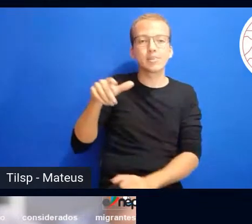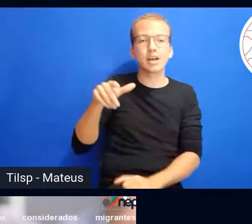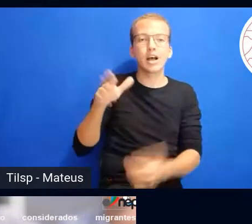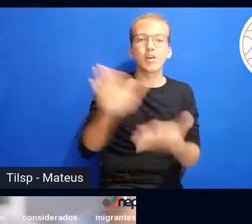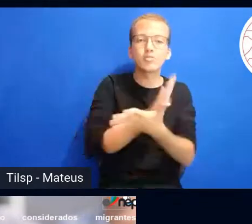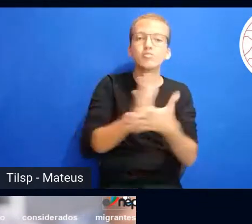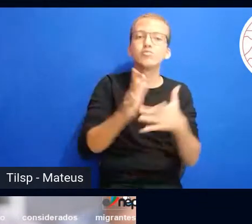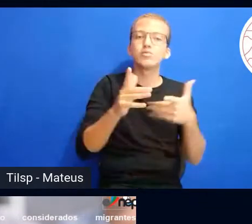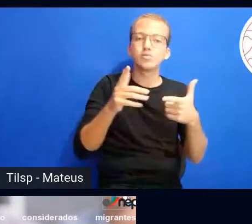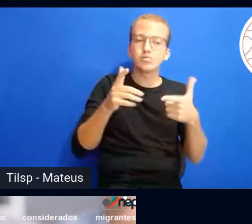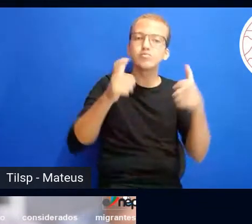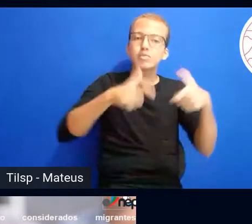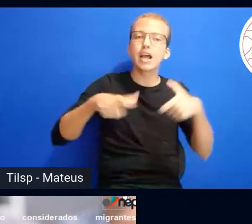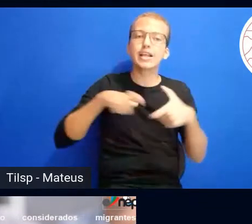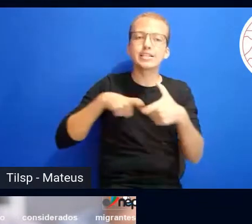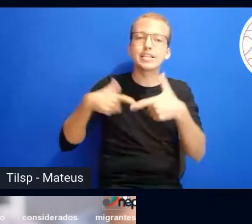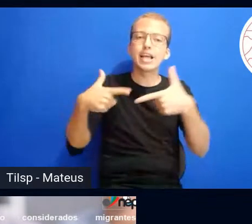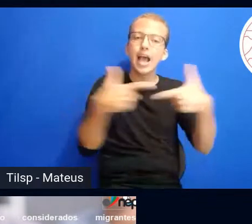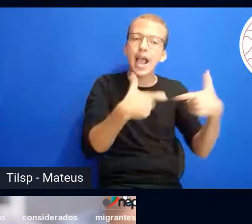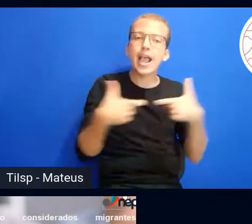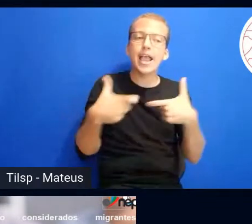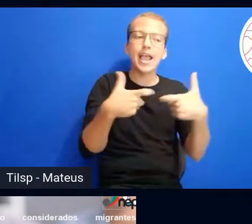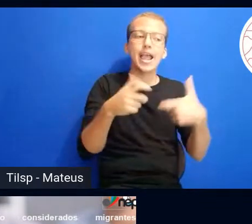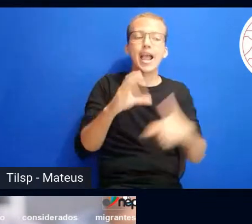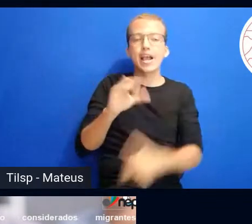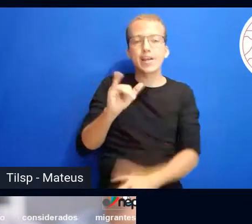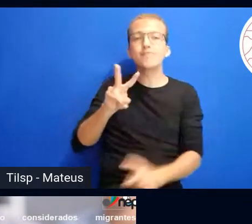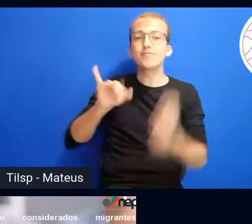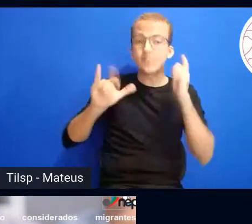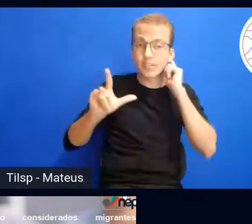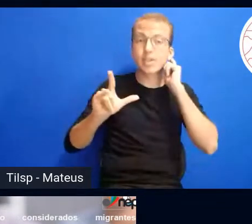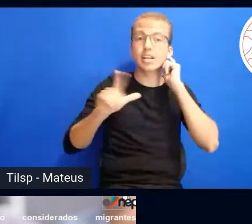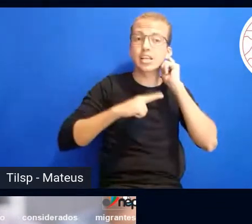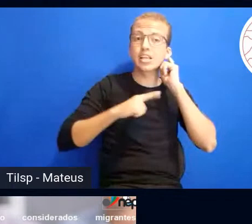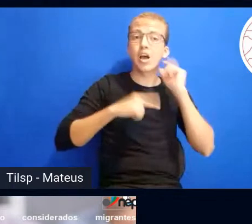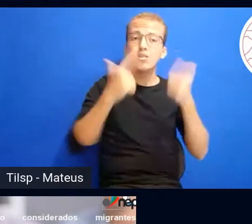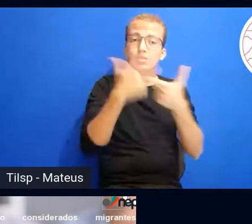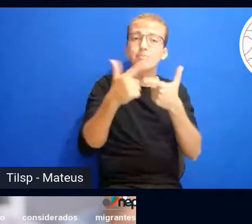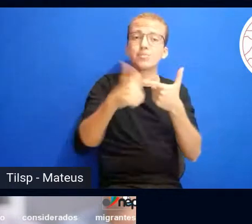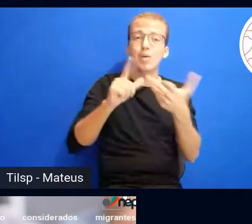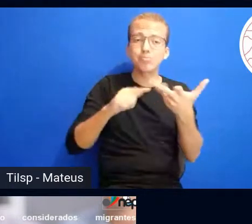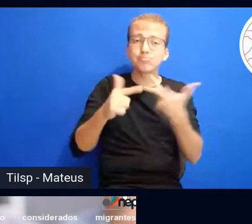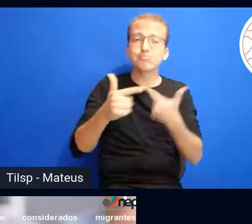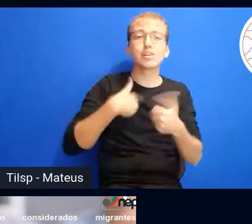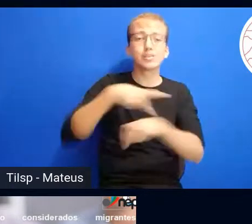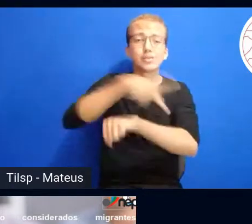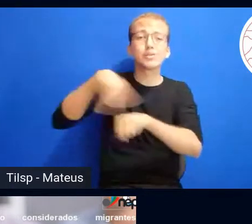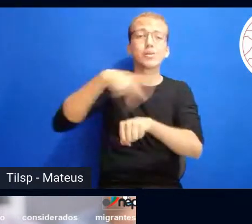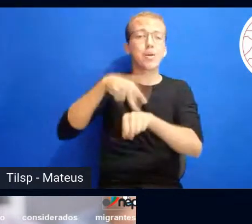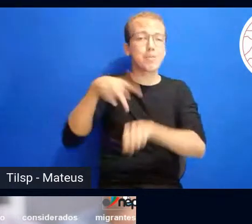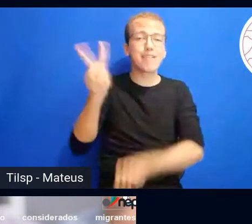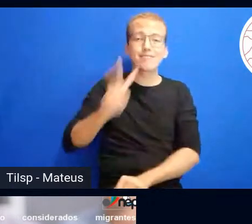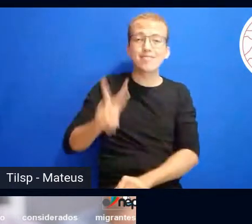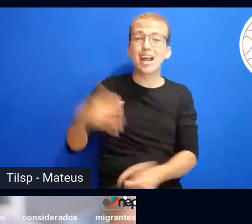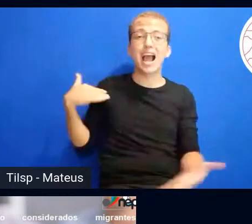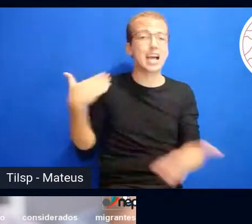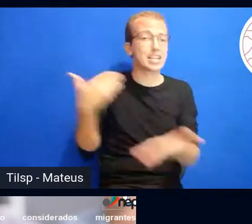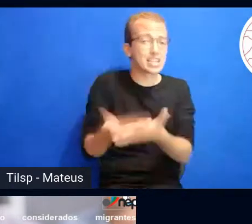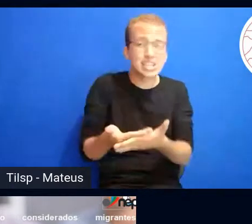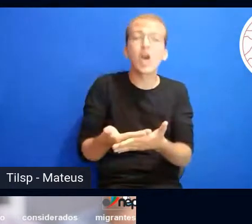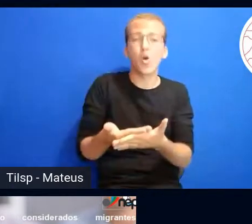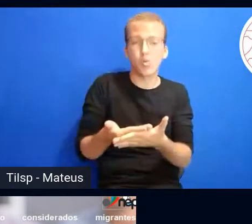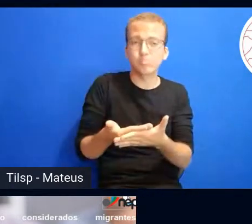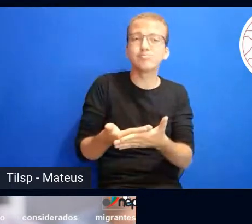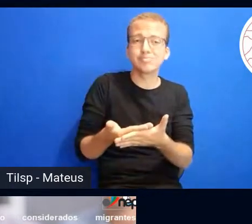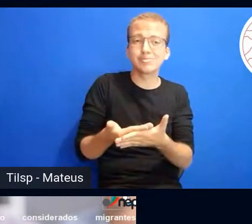civil, todas essas questões são questões que afligem a Venezuela até os dias de hoje, fazendo com que seus cidadãos então se